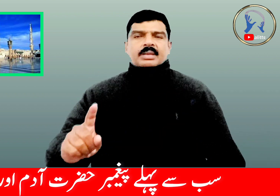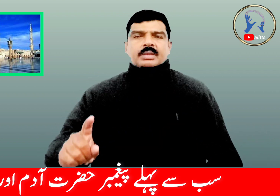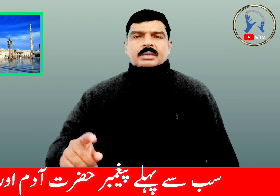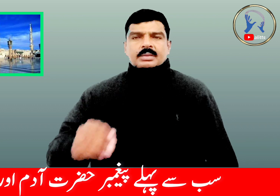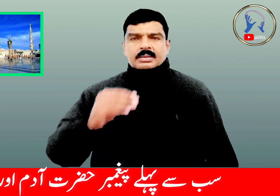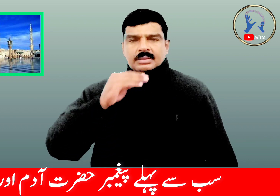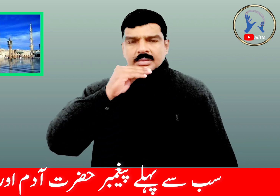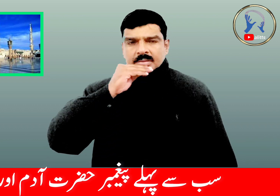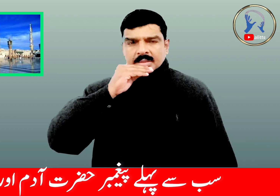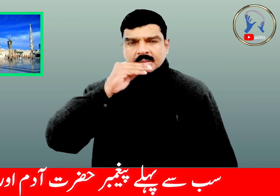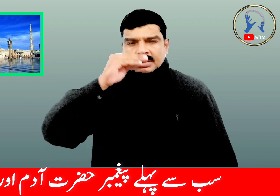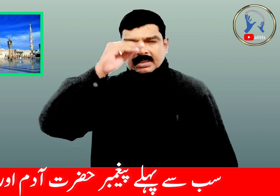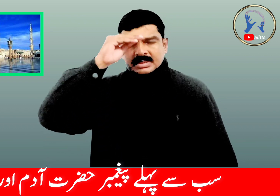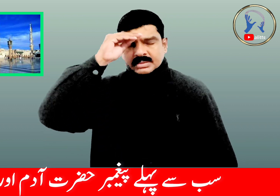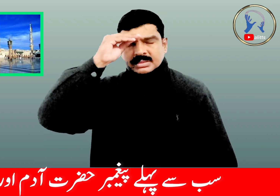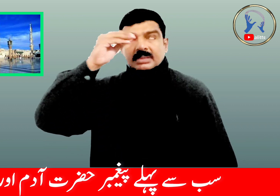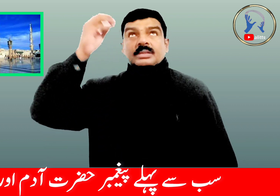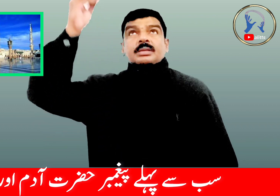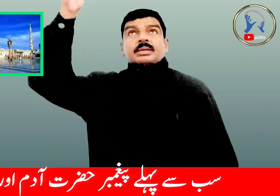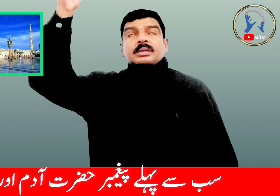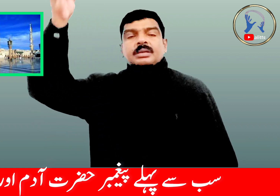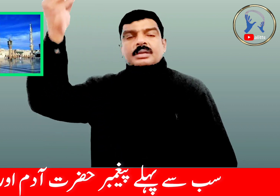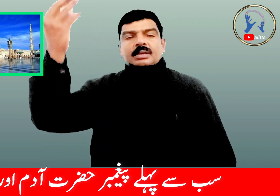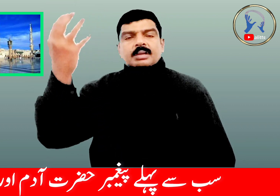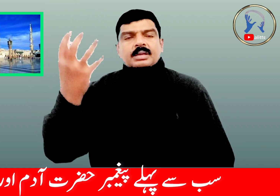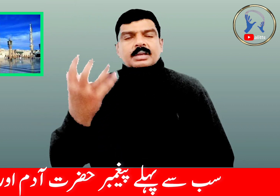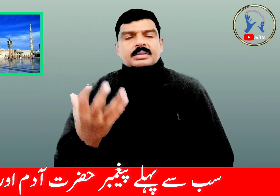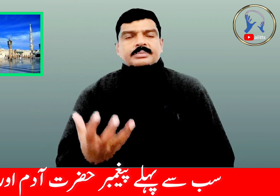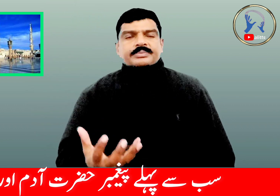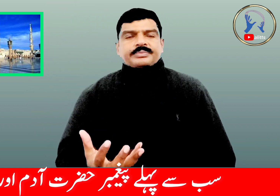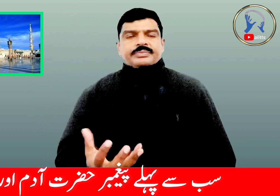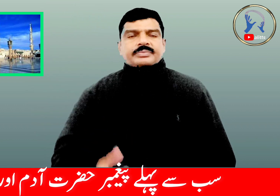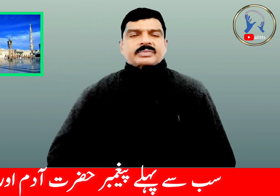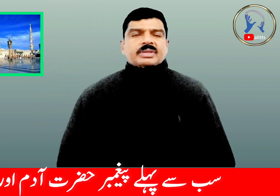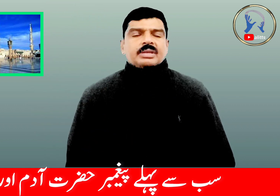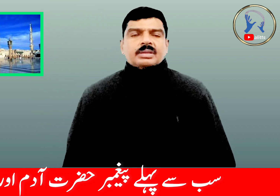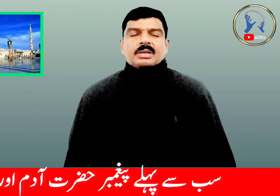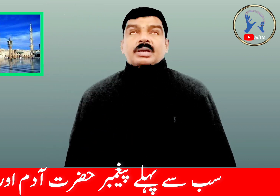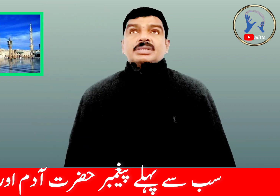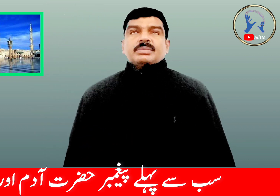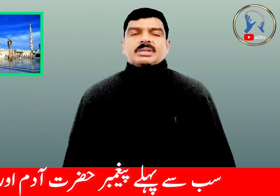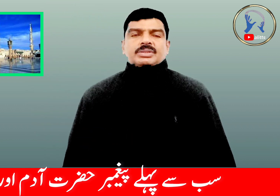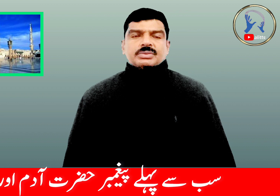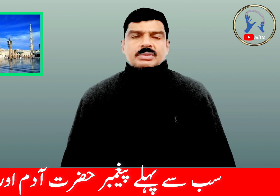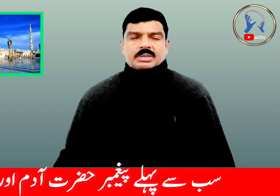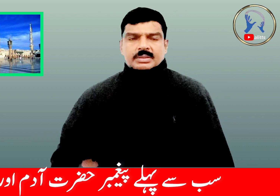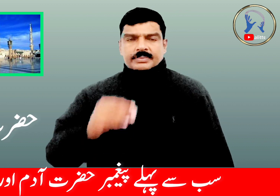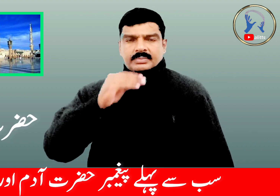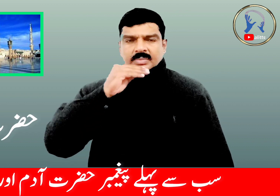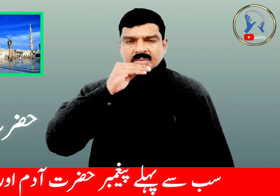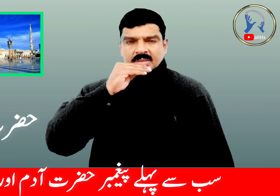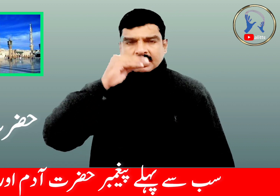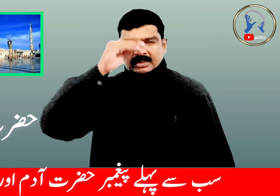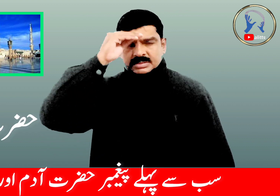پہلے حضرت آدم یعنی آسمان سے اترے،